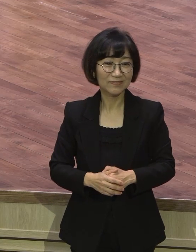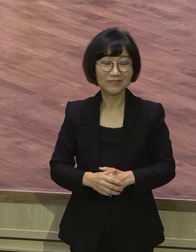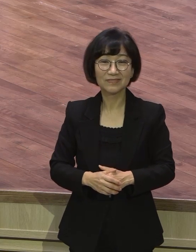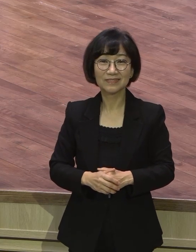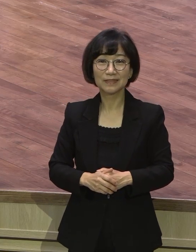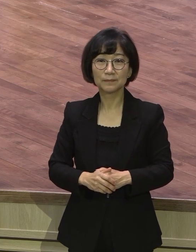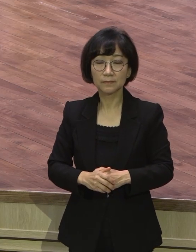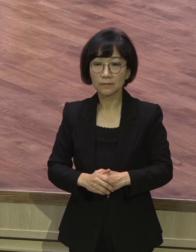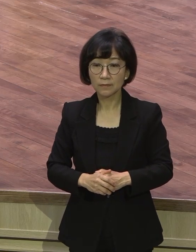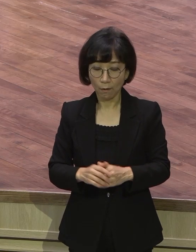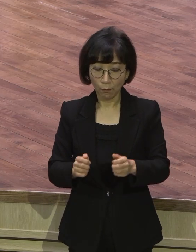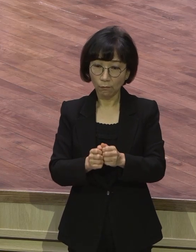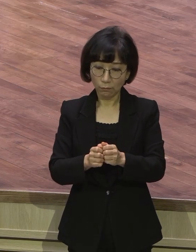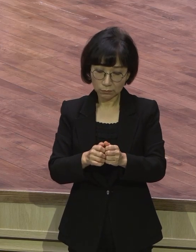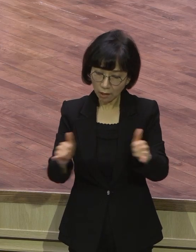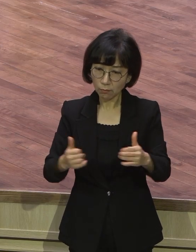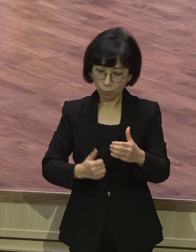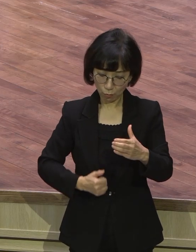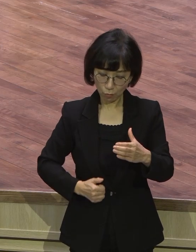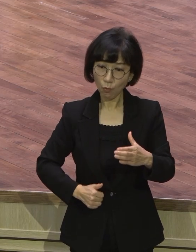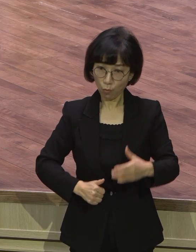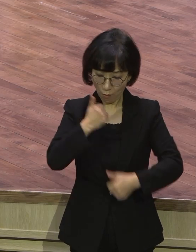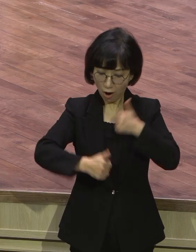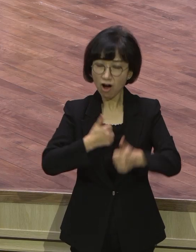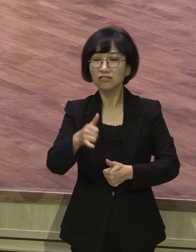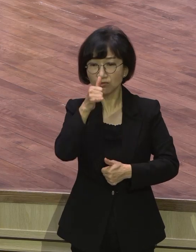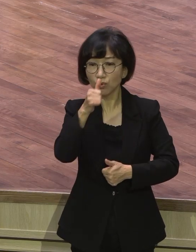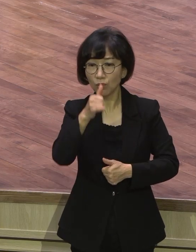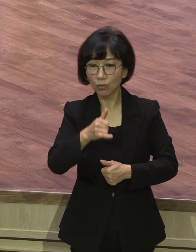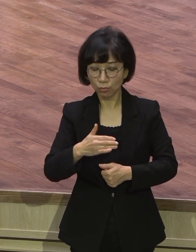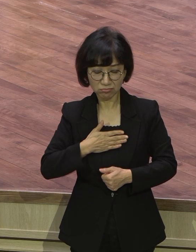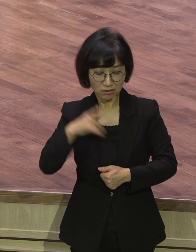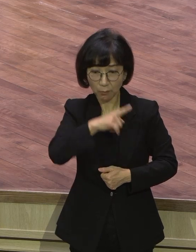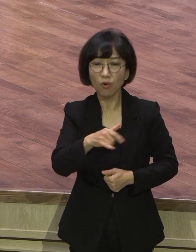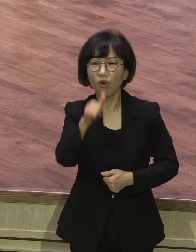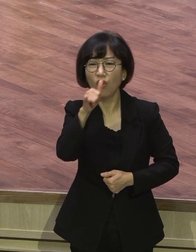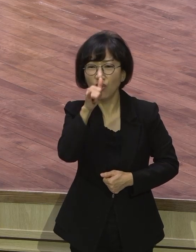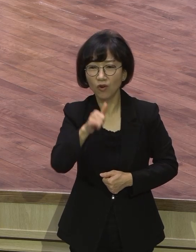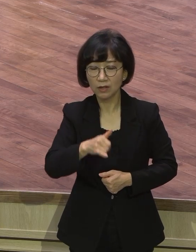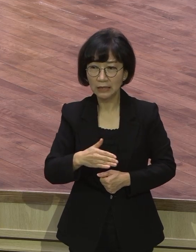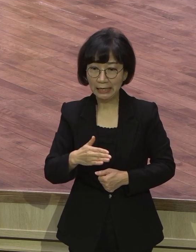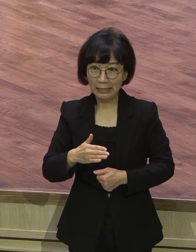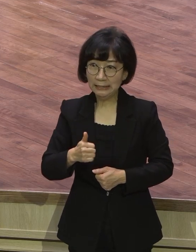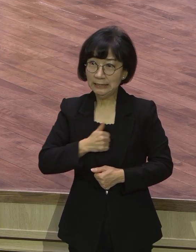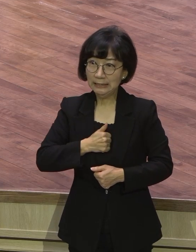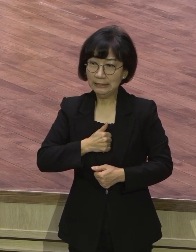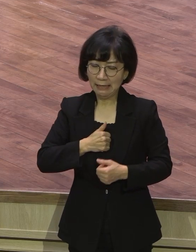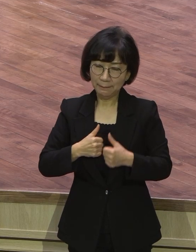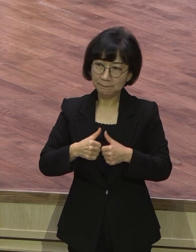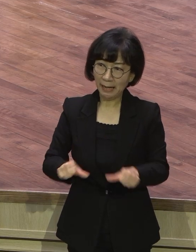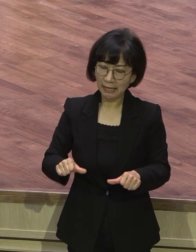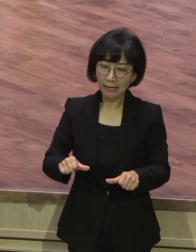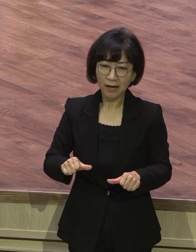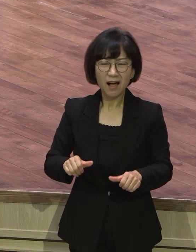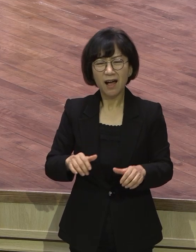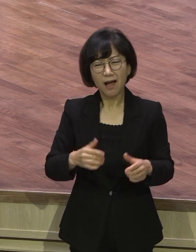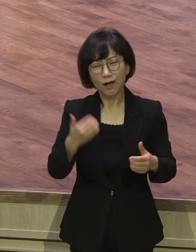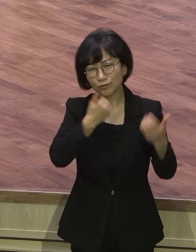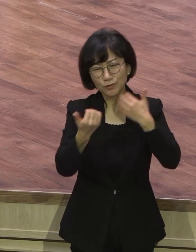사람이 왜 화가 안 납니까? 왜 사람이 기분이 안 나쁩니까? 왜 자존심이 안 납니까? 짜증이 안 납니까? 다 있어요.